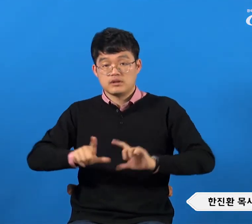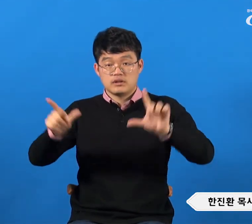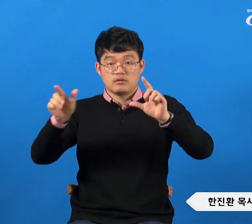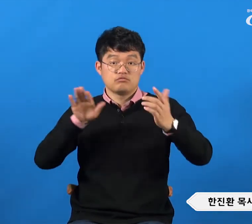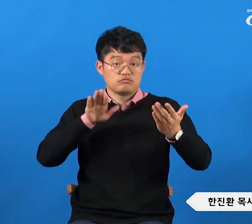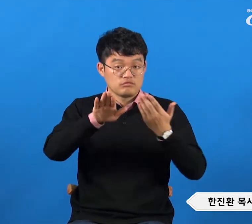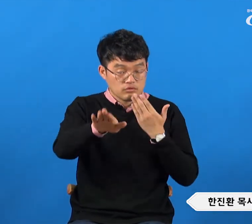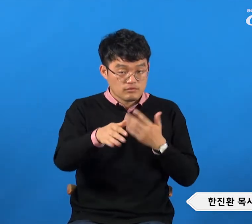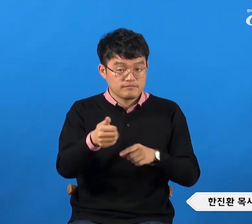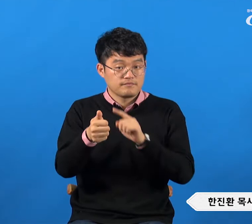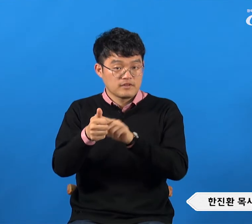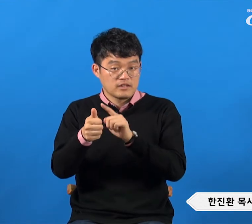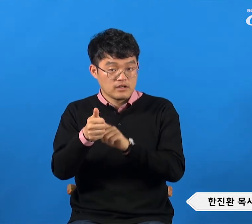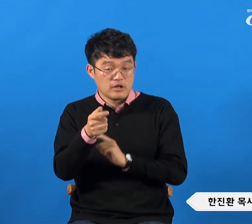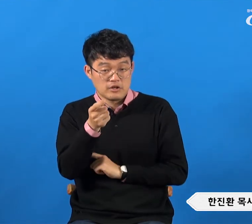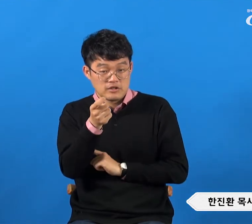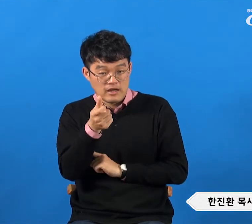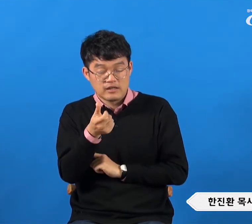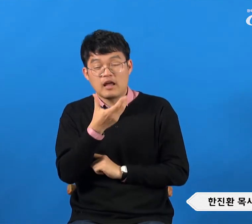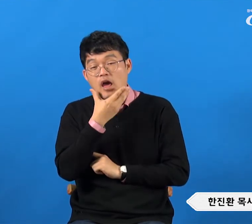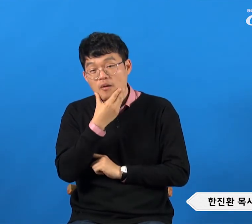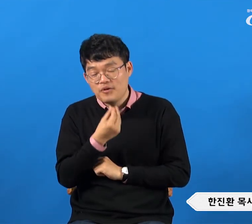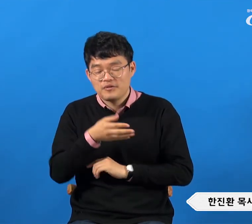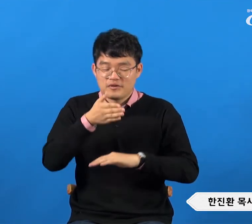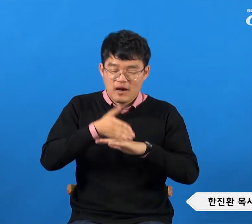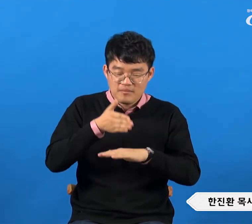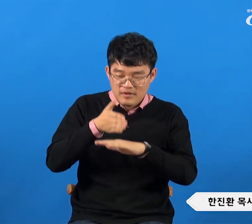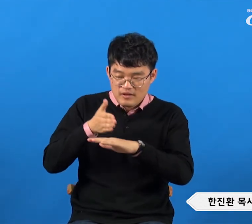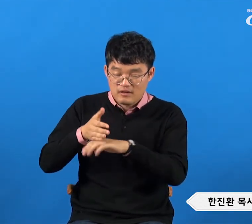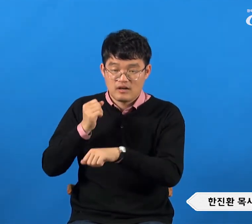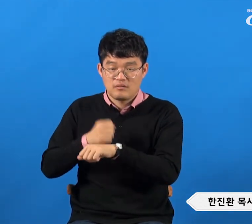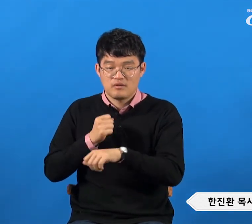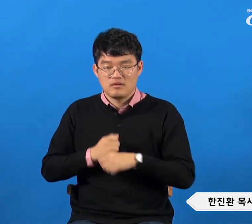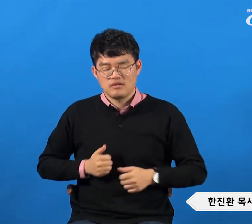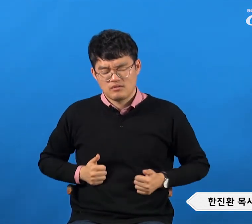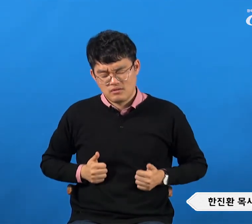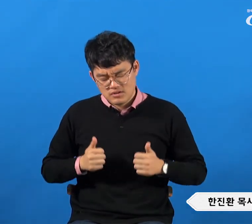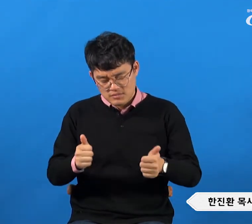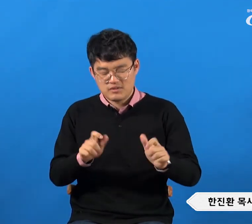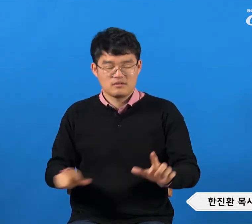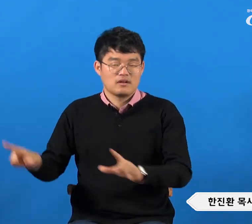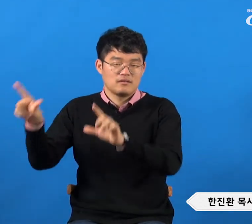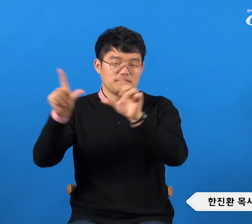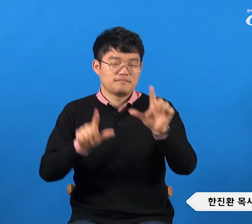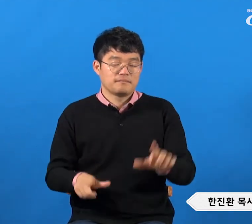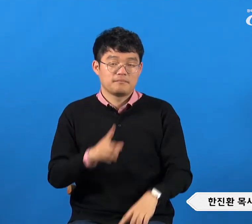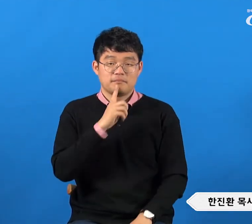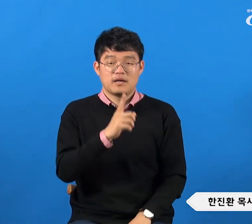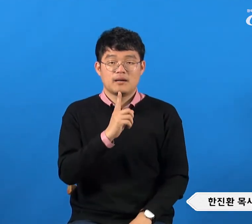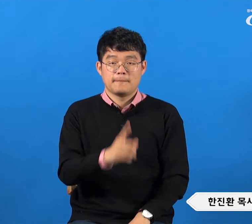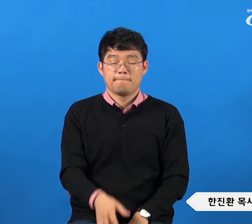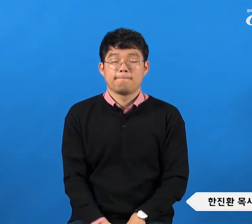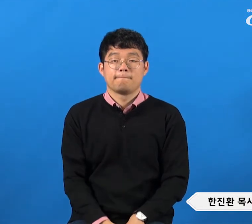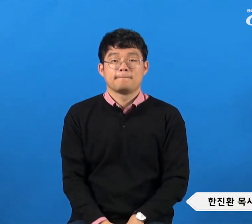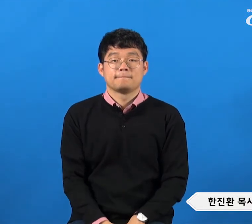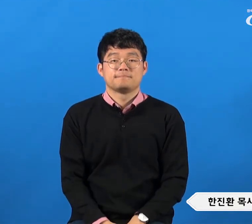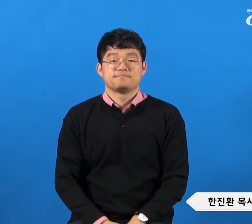그날 이후로 작은 행복에도 감사하면서 그분은 열심히 살았다고 합니다.